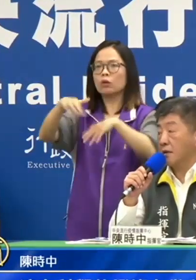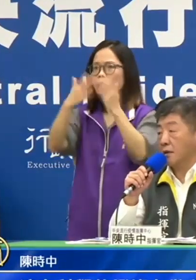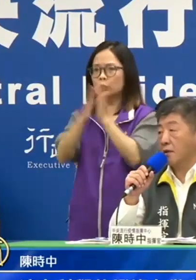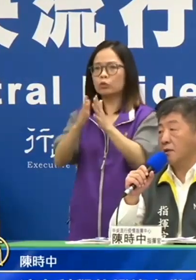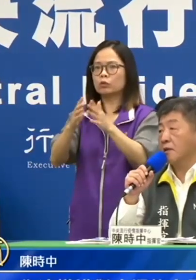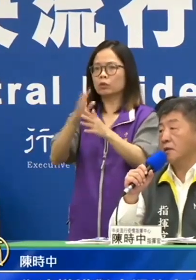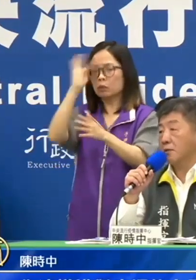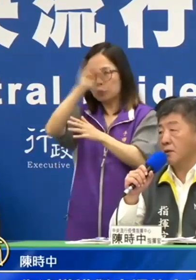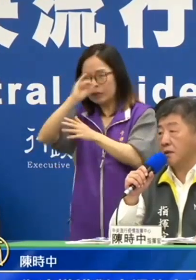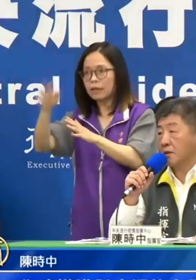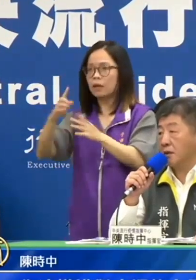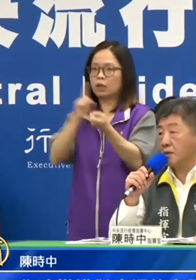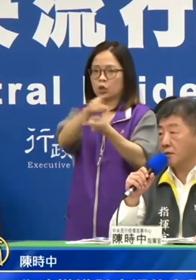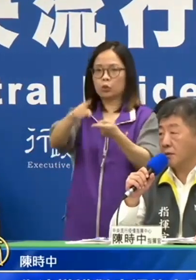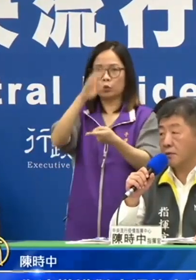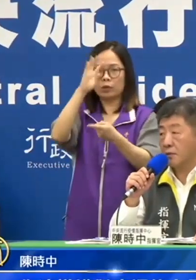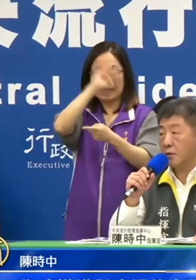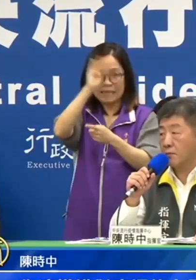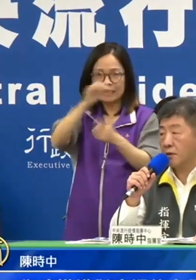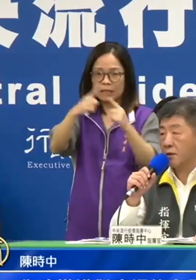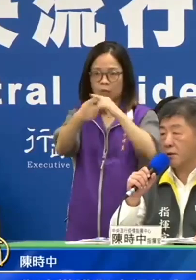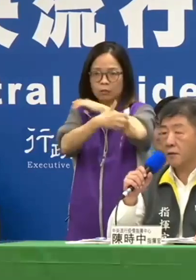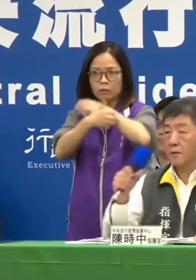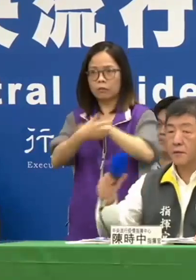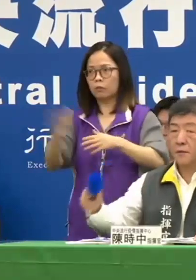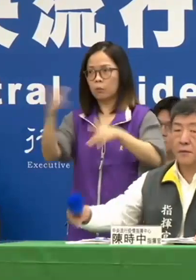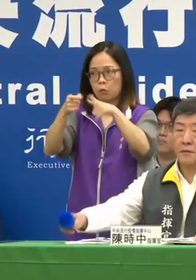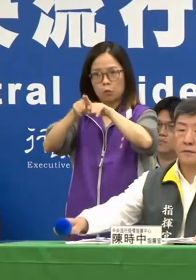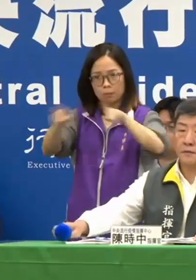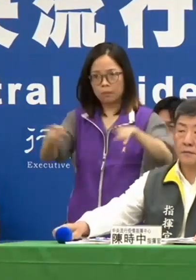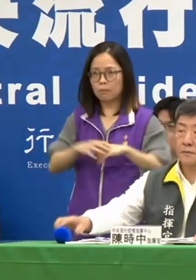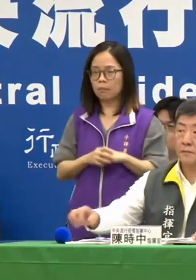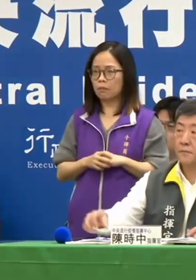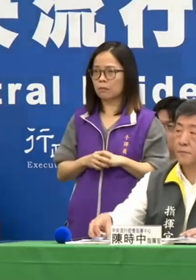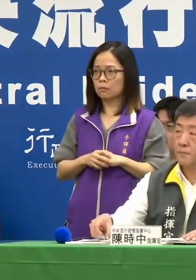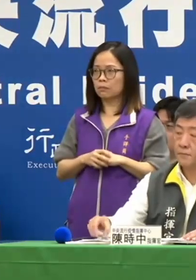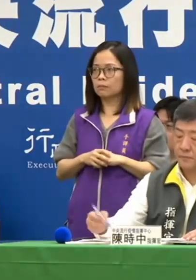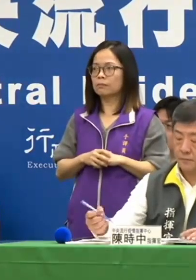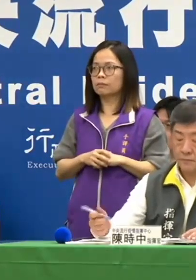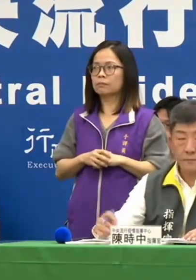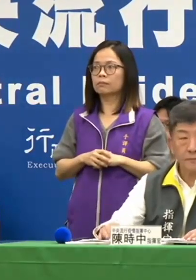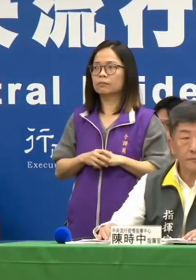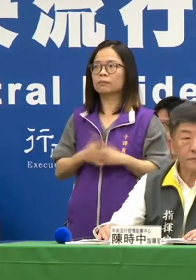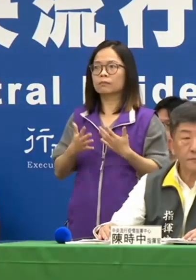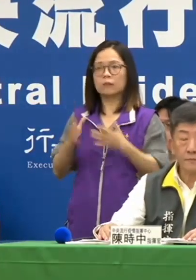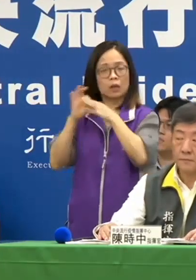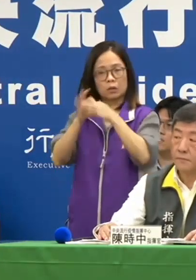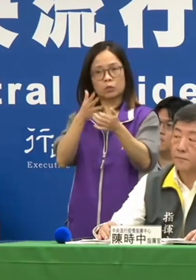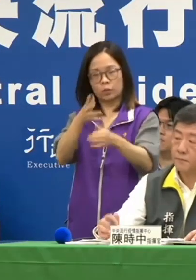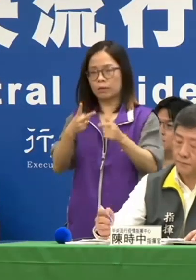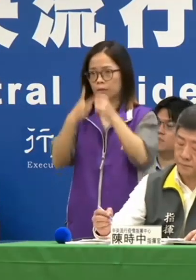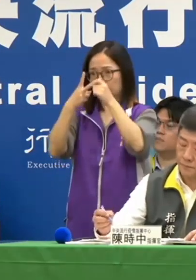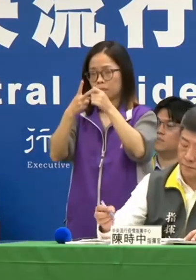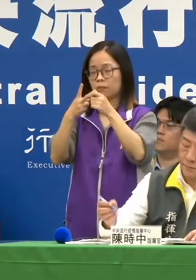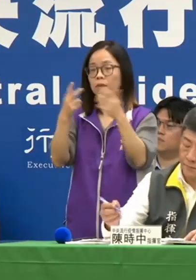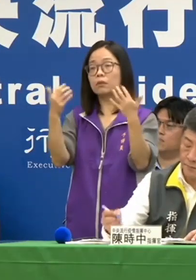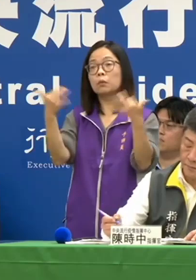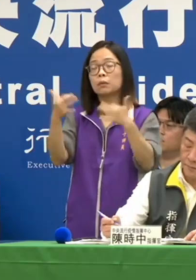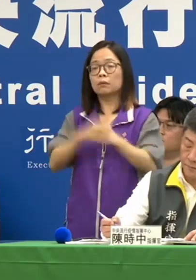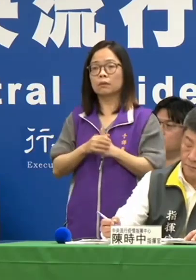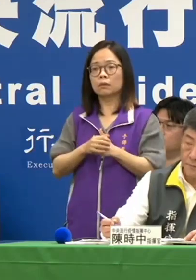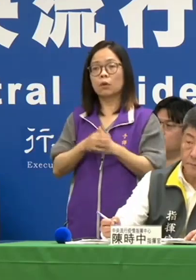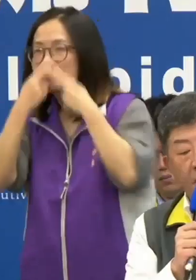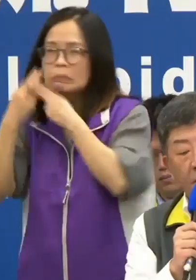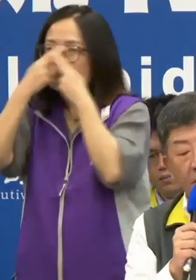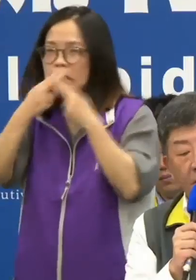样的一个议调，你这样讲对这议调的人员是不公平的。 话说得很重，就连放下麦克风后，陈时中依旧脸色铁青，难以